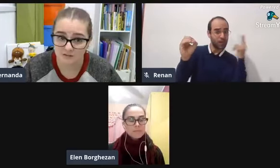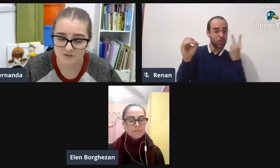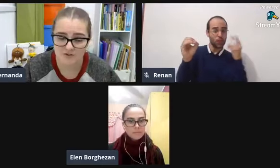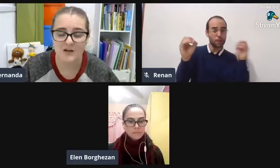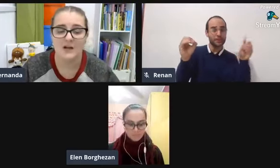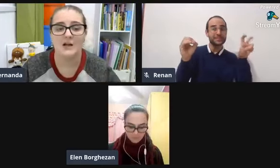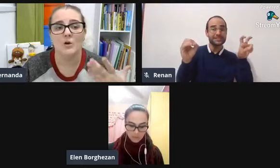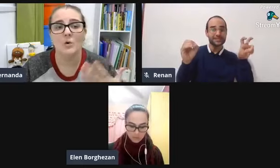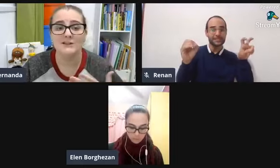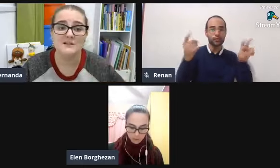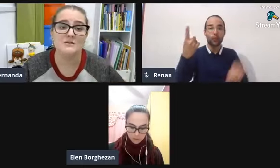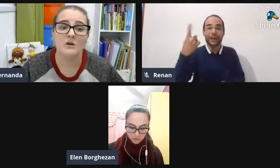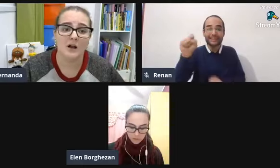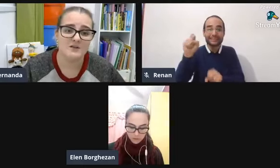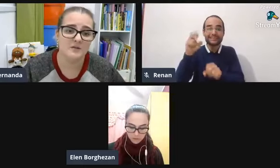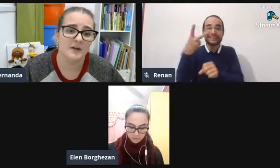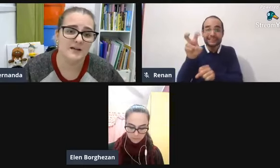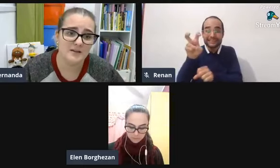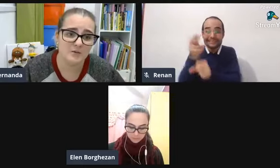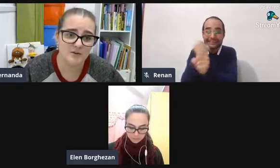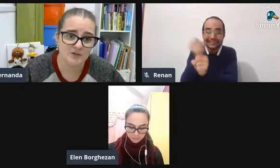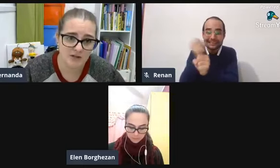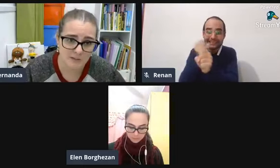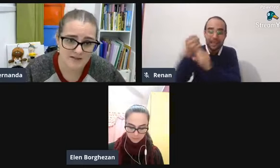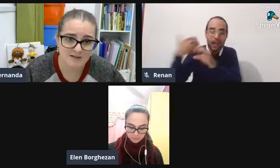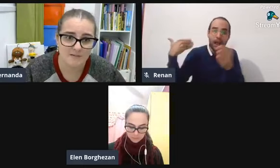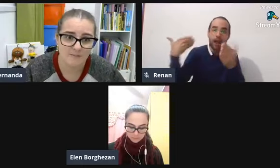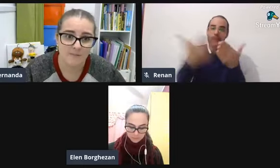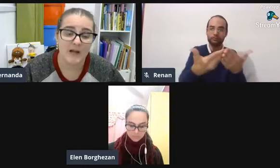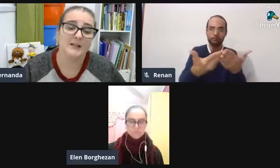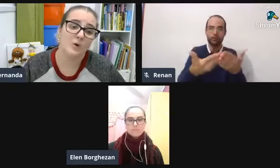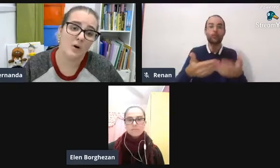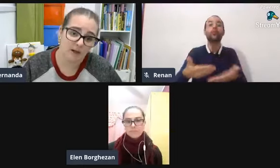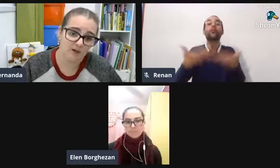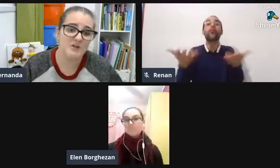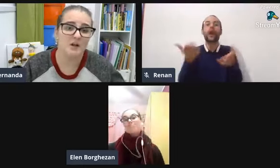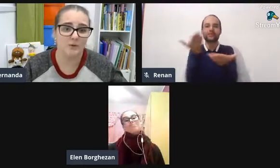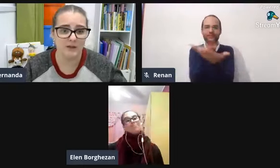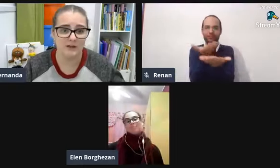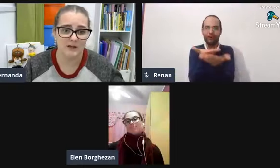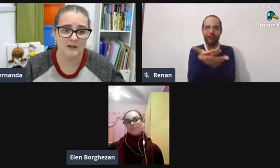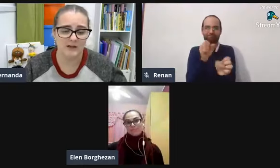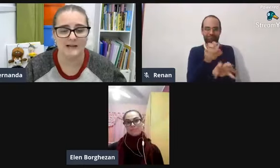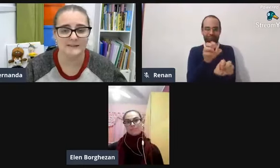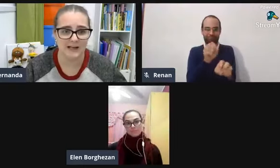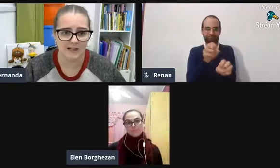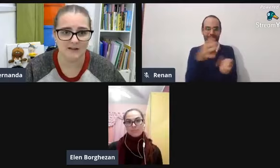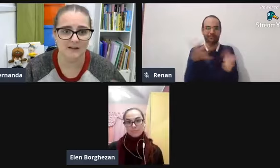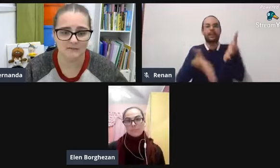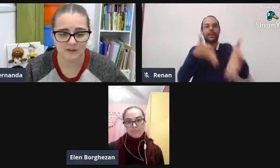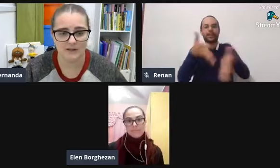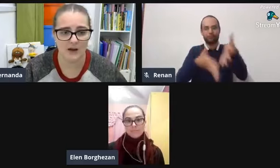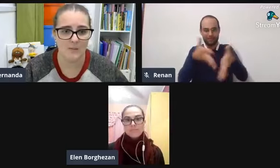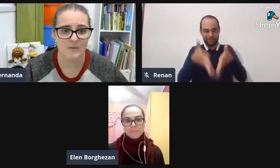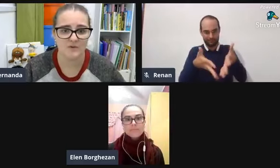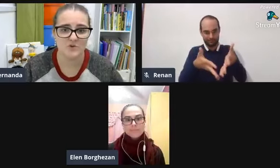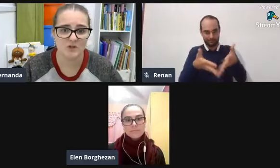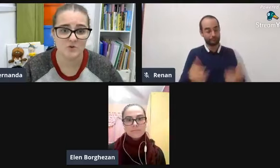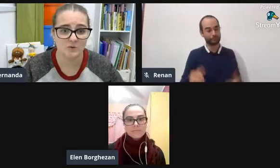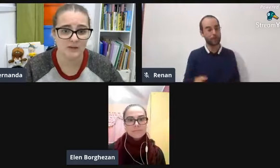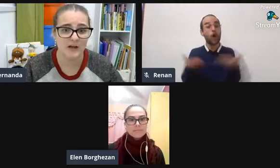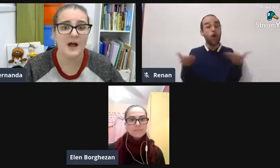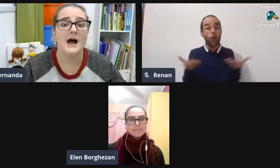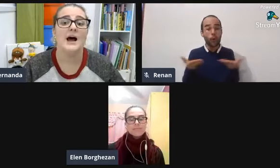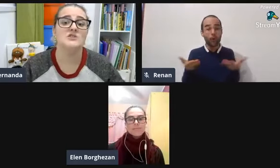15 anos. Quantas escolas oferecem curso de Libras? Atualmente, eu e né, a Thalita, que é uma